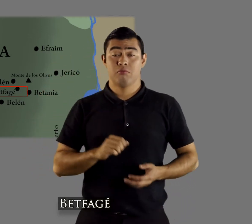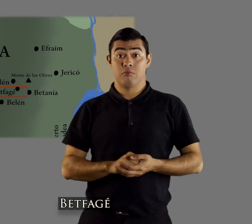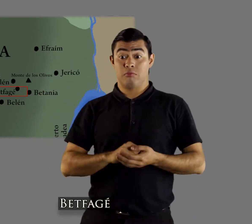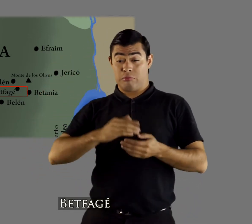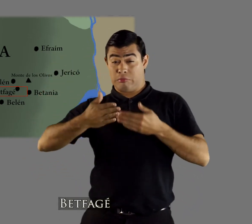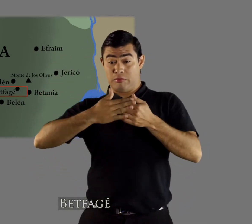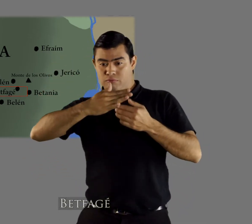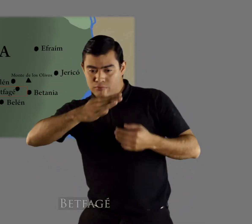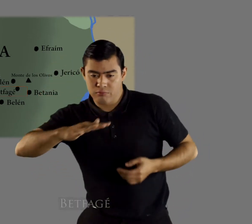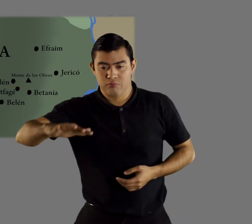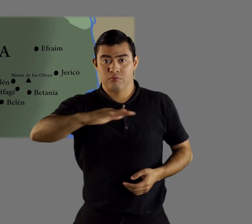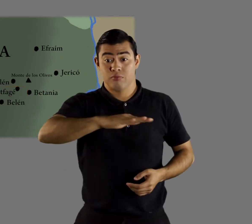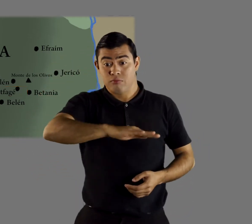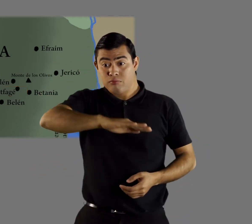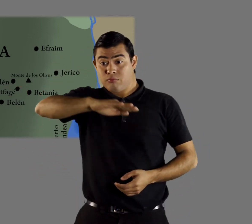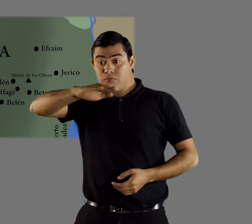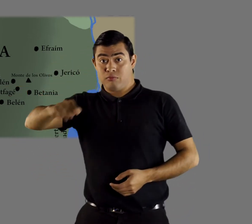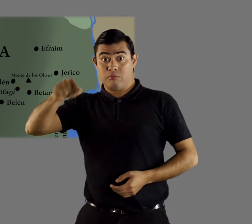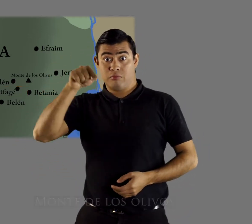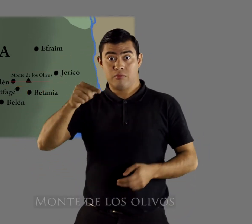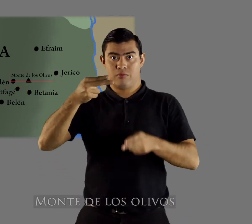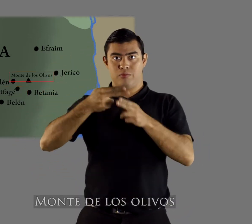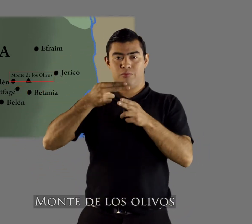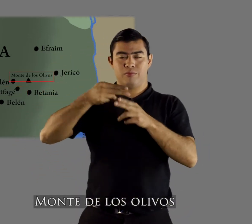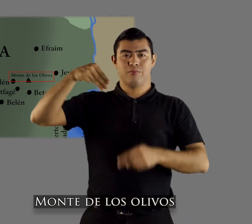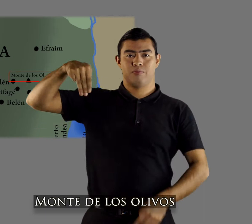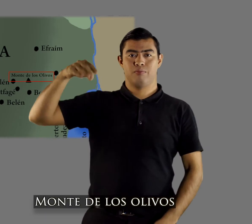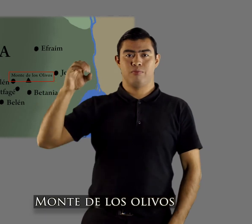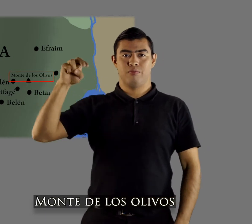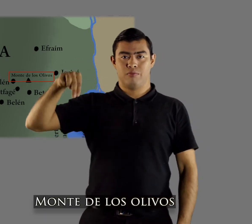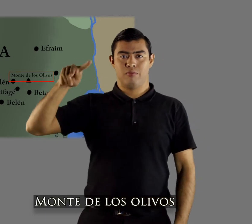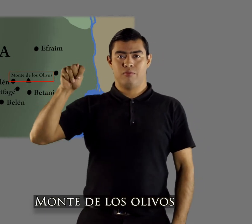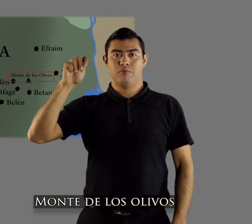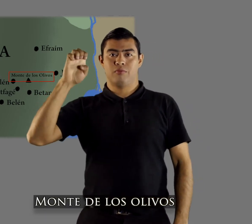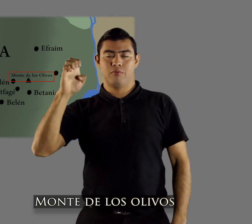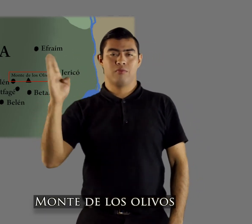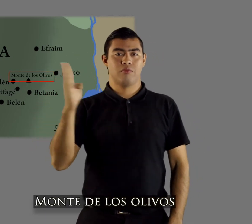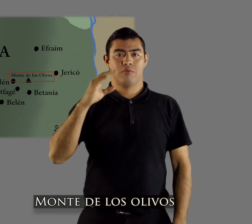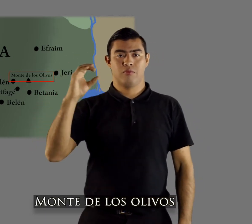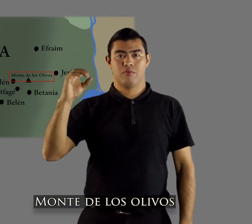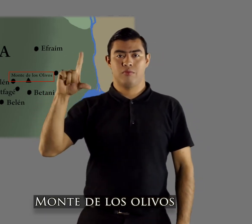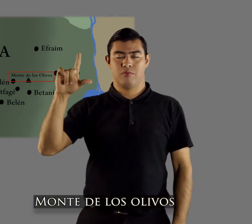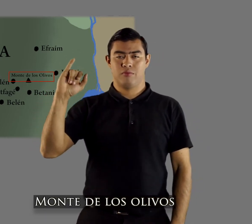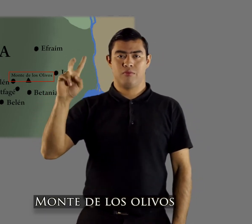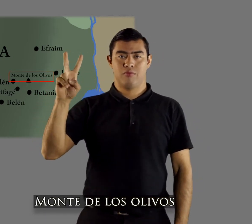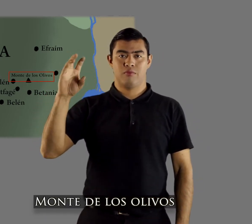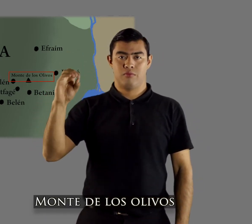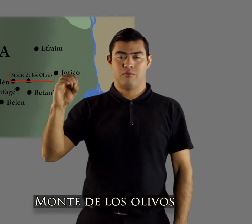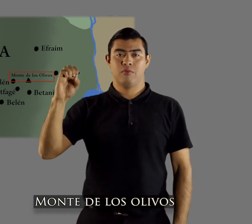Jesús terminó de enseñarle a sus discípulos y se fue junto con ellos y con la gente a Jerusalén hasta llegar cerca de